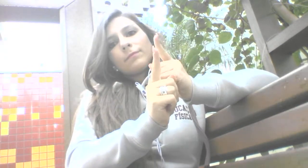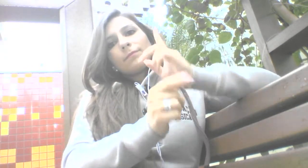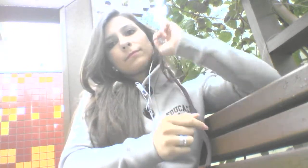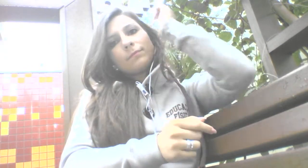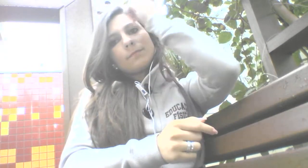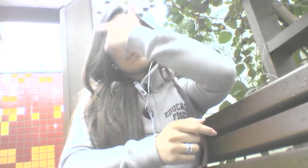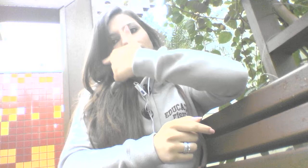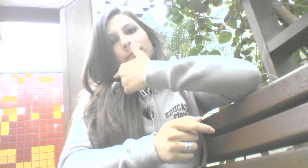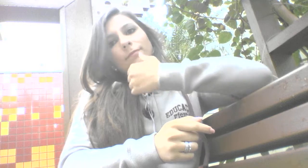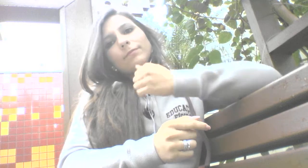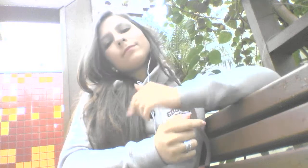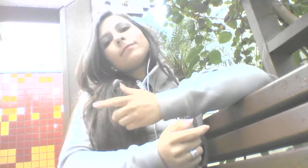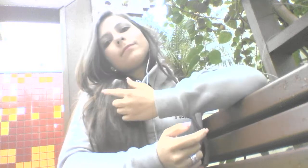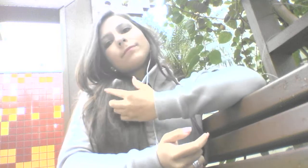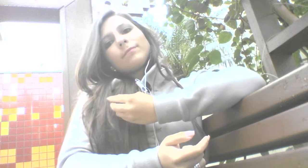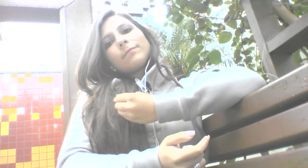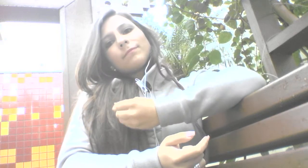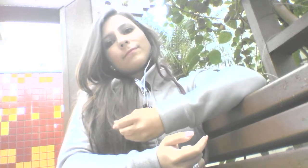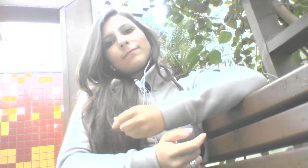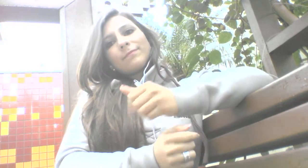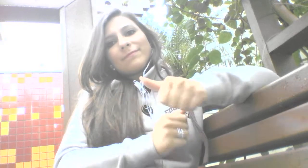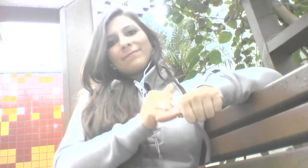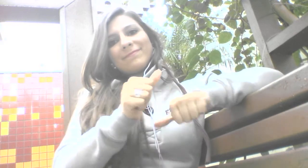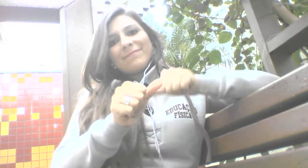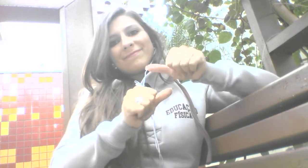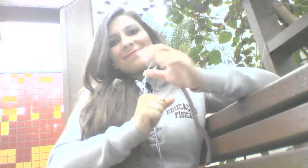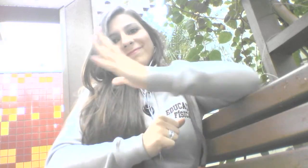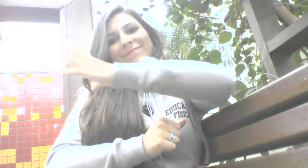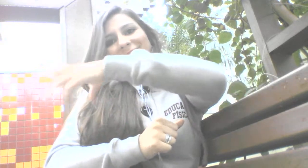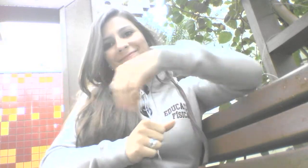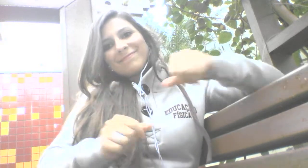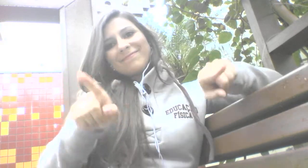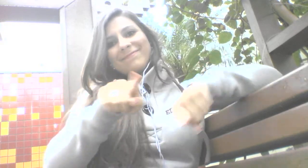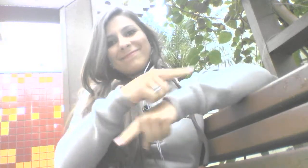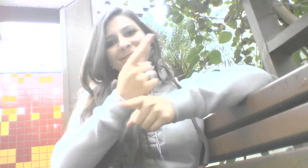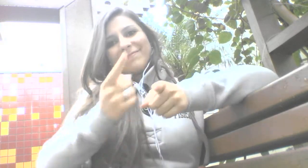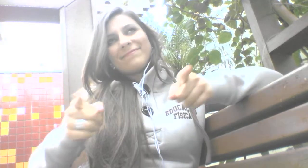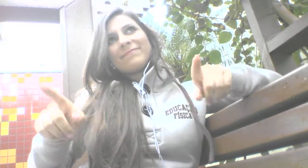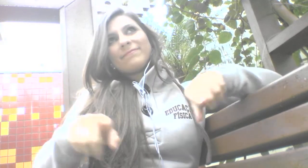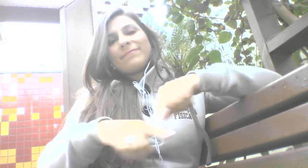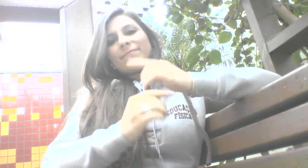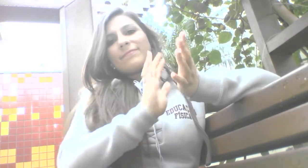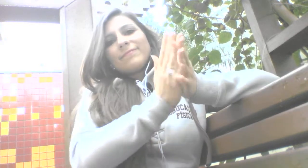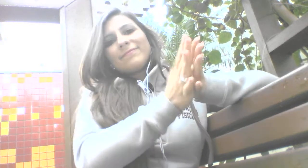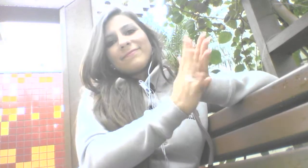encontrar alguém que vai mudar a sua vida inteira, da noite pro dia.